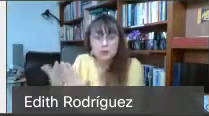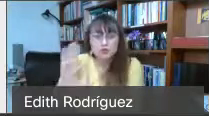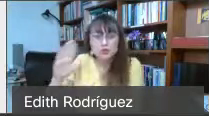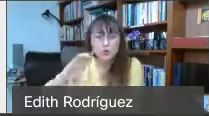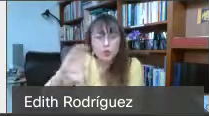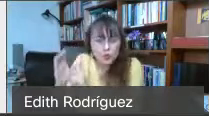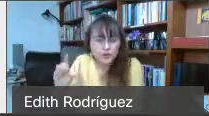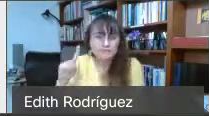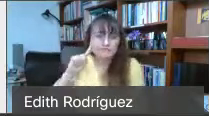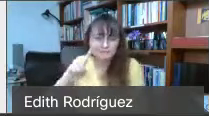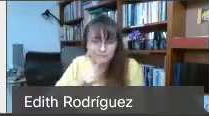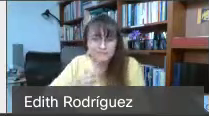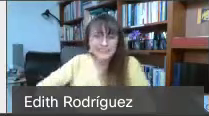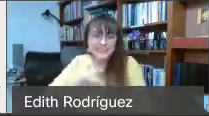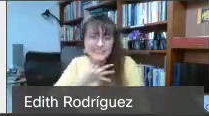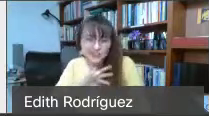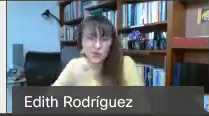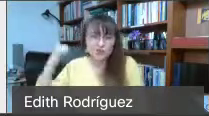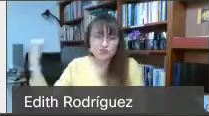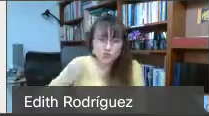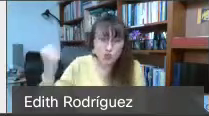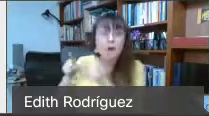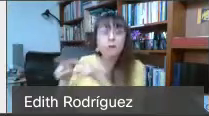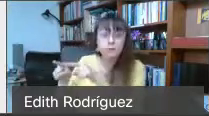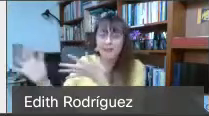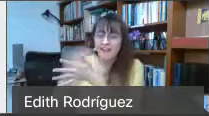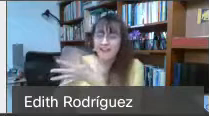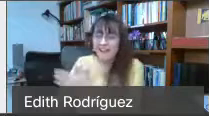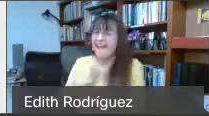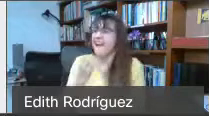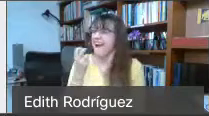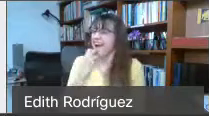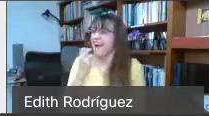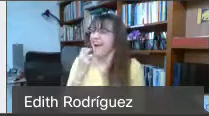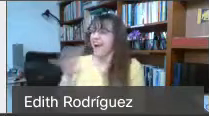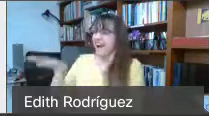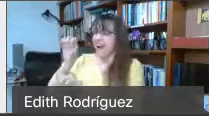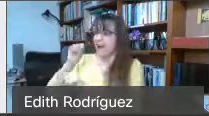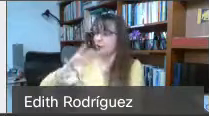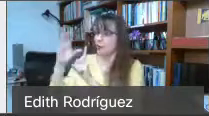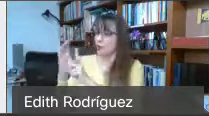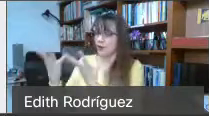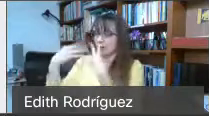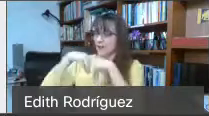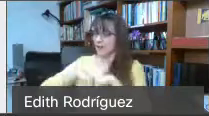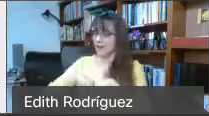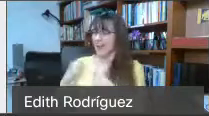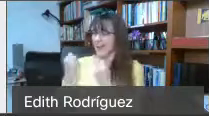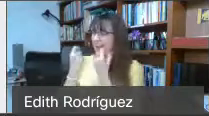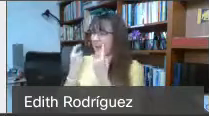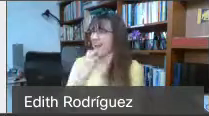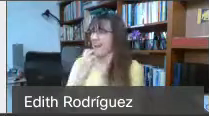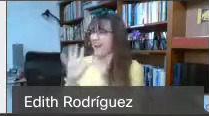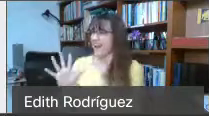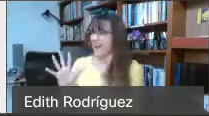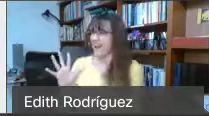mi familia estuvo allí y nos comunicamos siempre con lengua de señas. En la literatura hay cultura también, transmisión